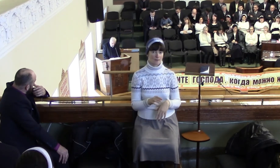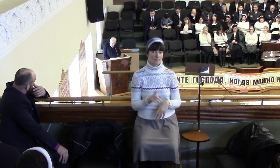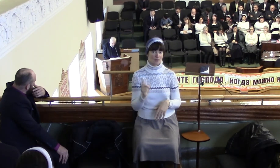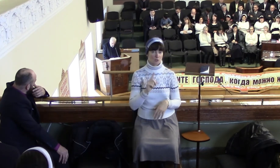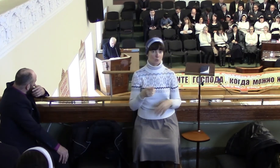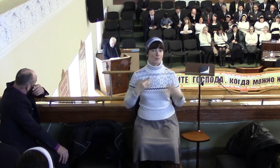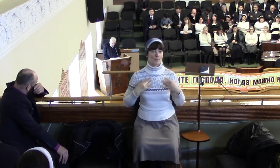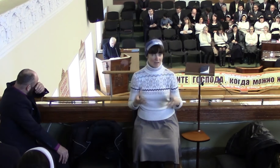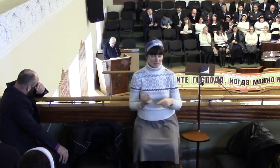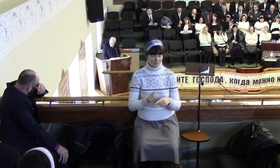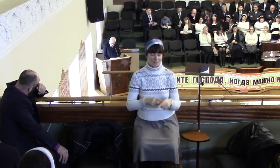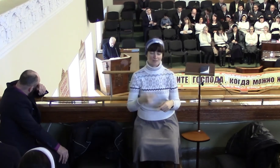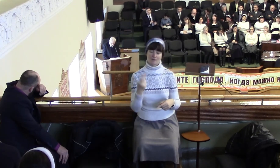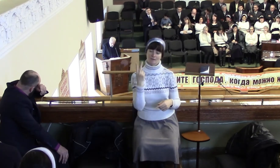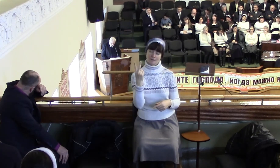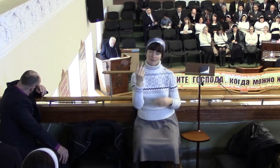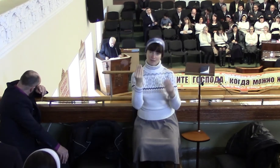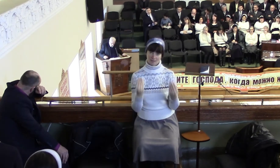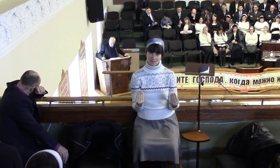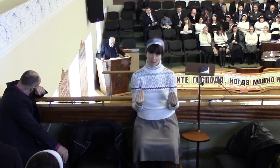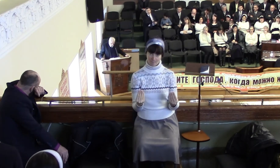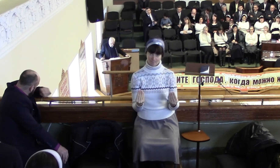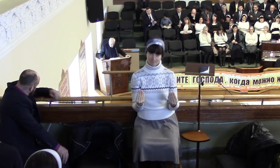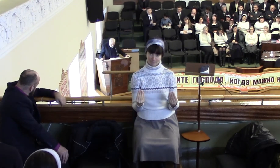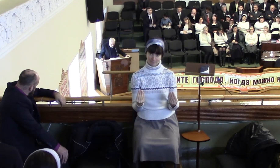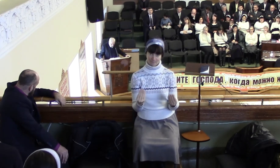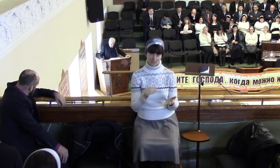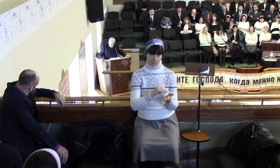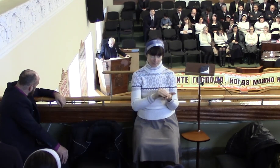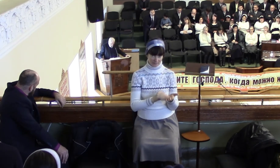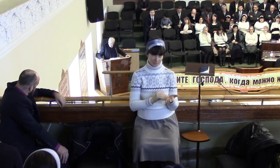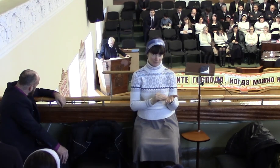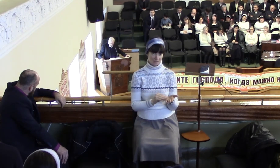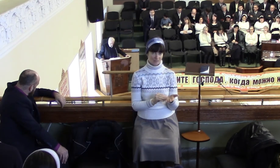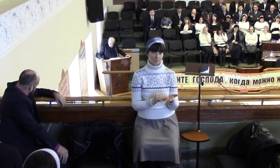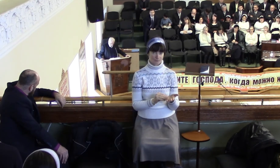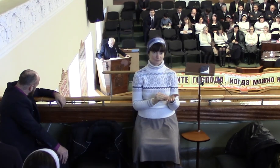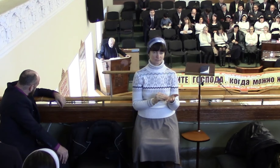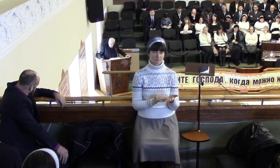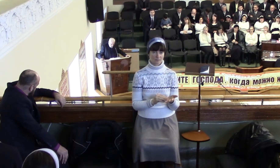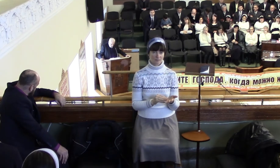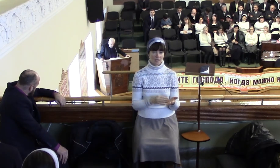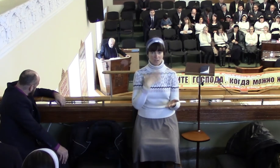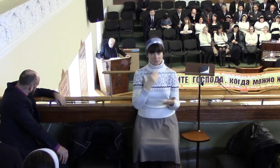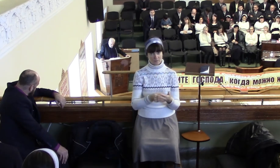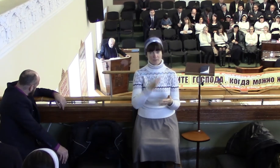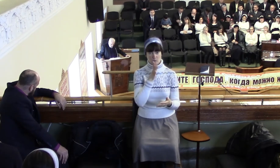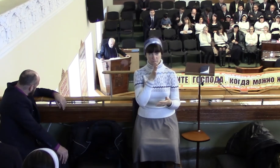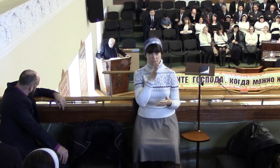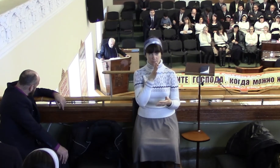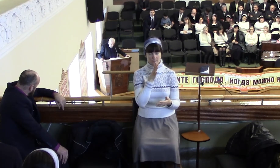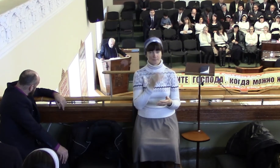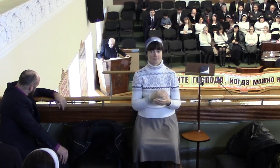чтобы праздновать эти два дня по предписанному о них, и в свое время для них,